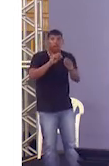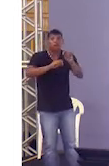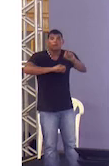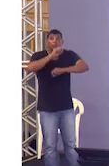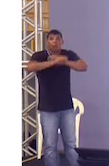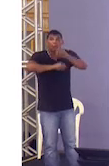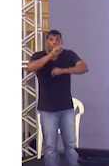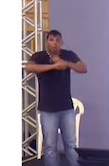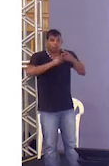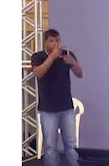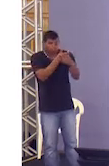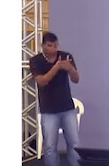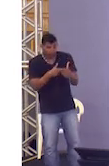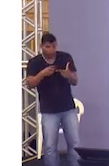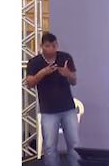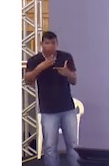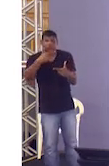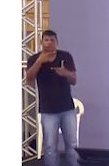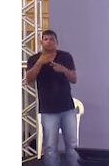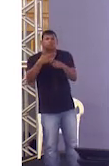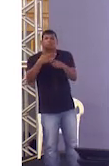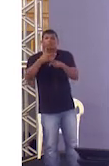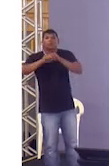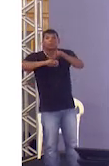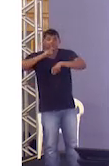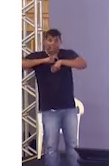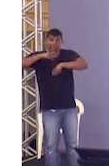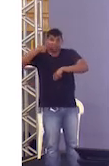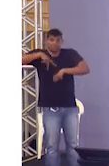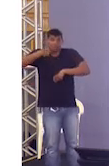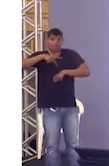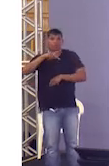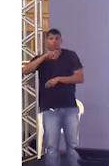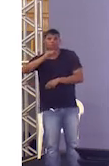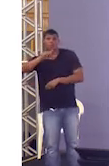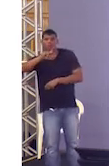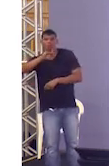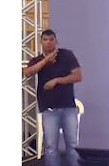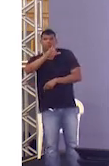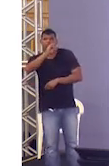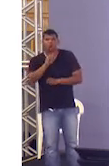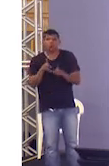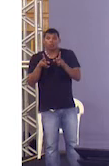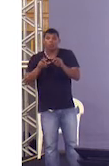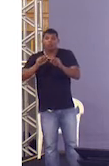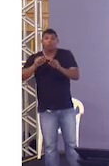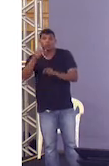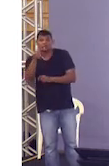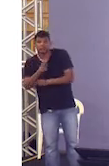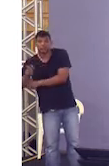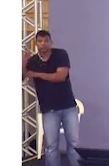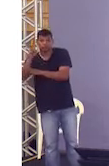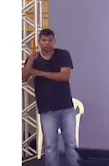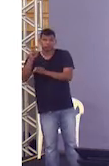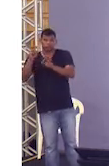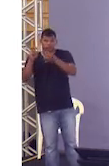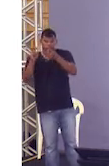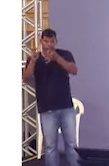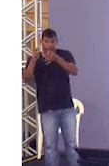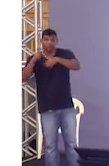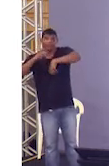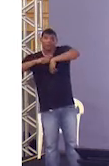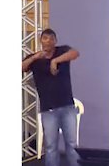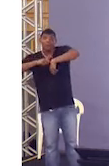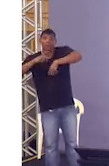pelo 32, que é o tempo do Paulinho. E vai encontrar os 75. Quer dizer, enquanto